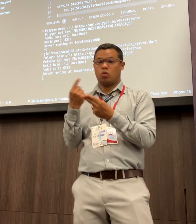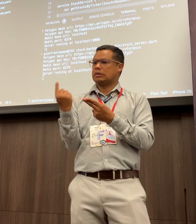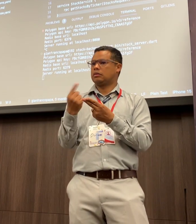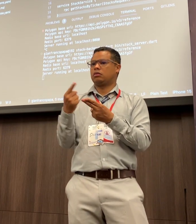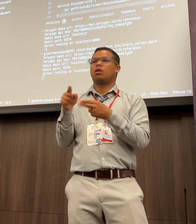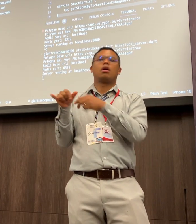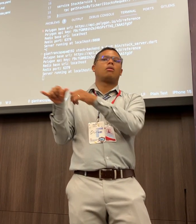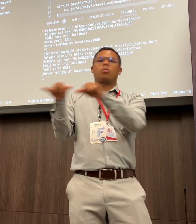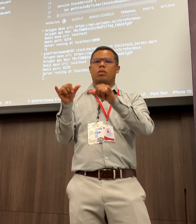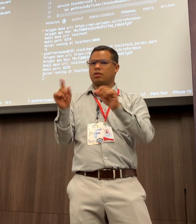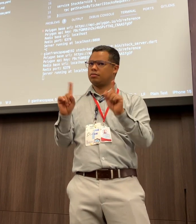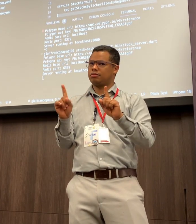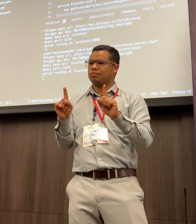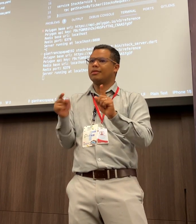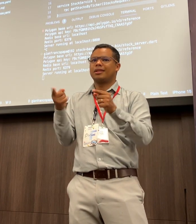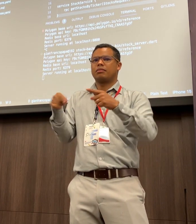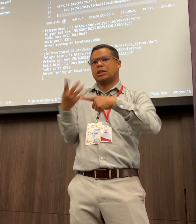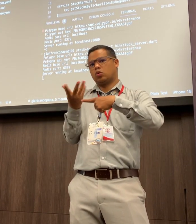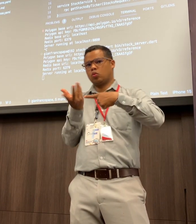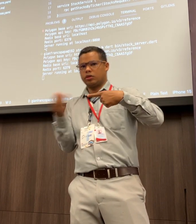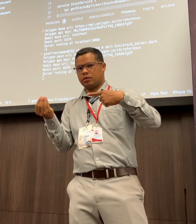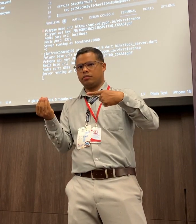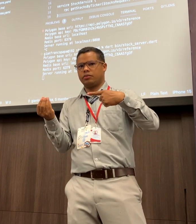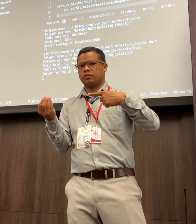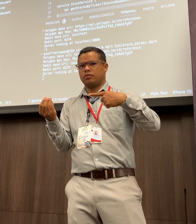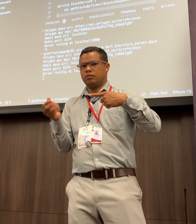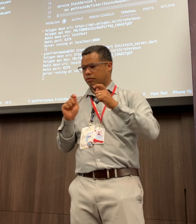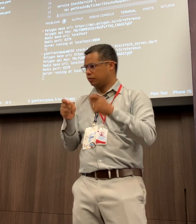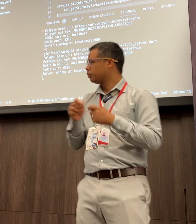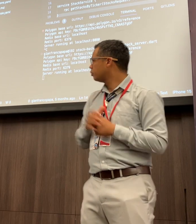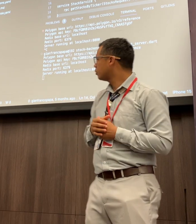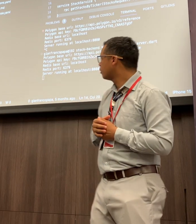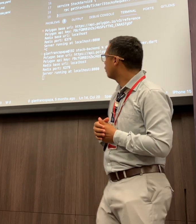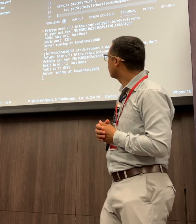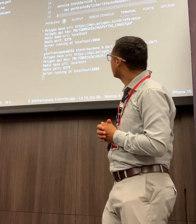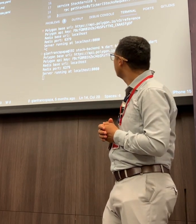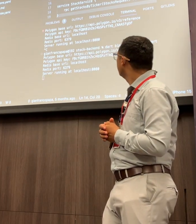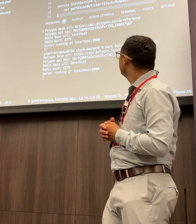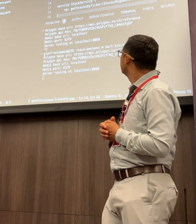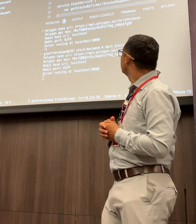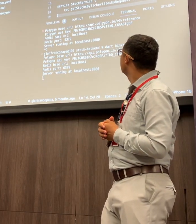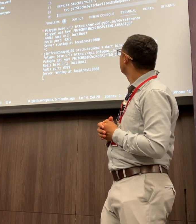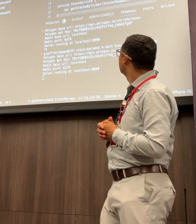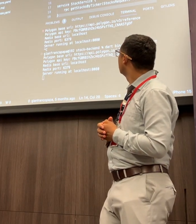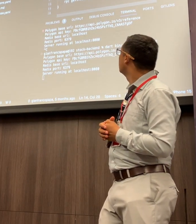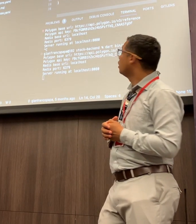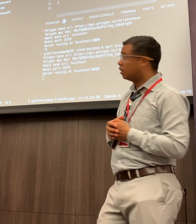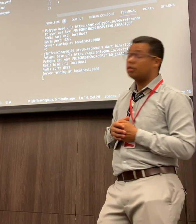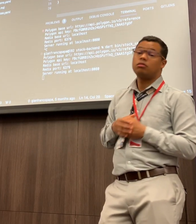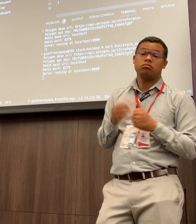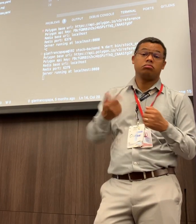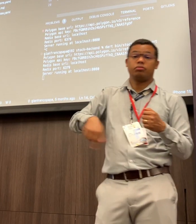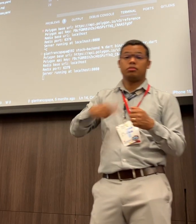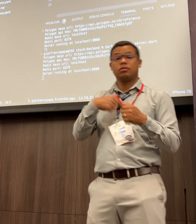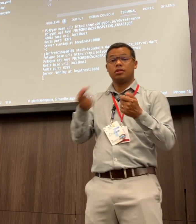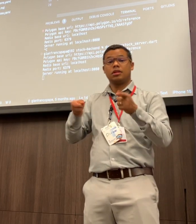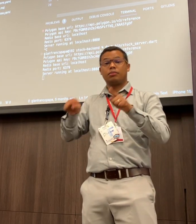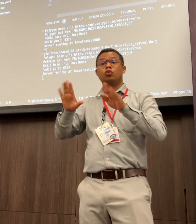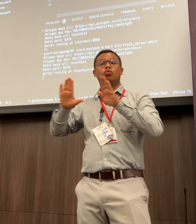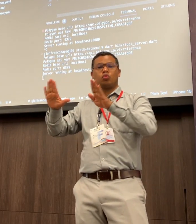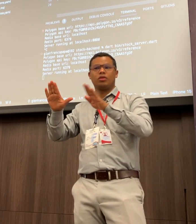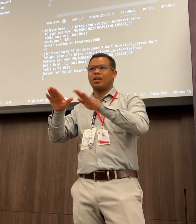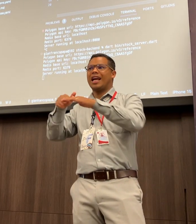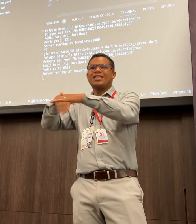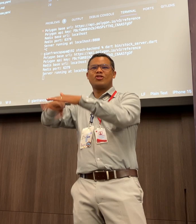bueno, lógicamente también un tipo. Y después lo que queremos hacer es generar nuestro mensaje, o sea, nuestro stock service, y acá